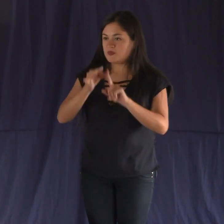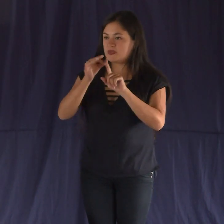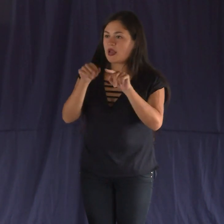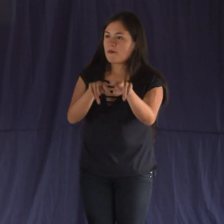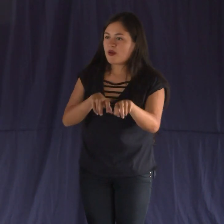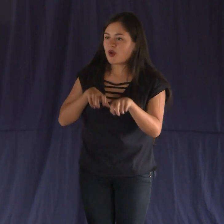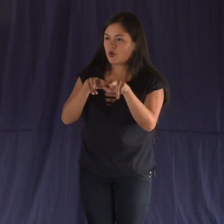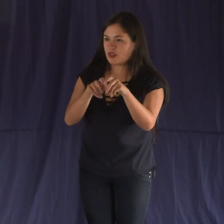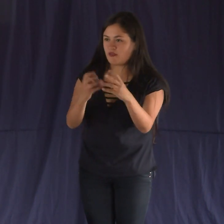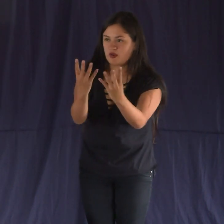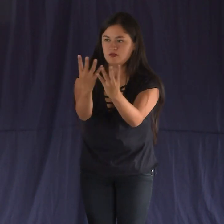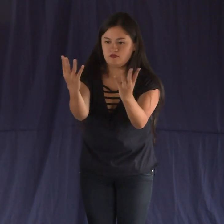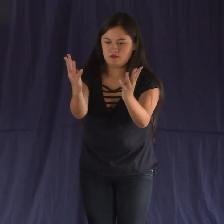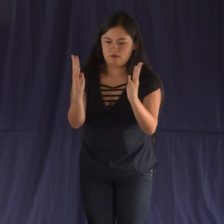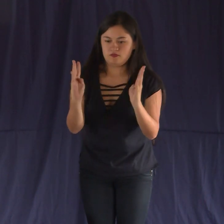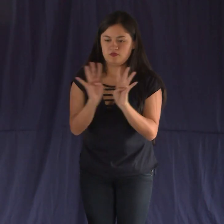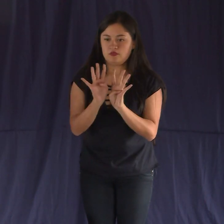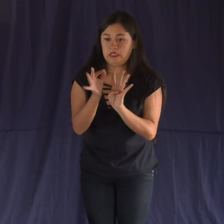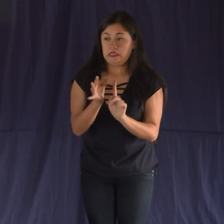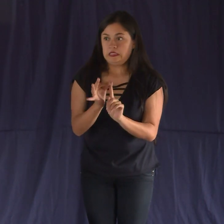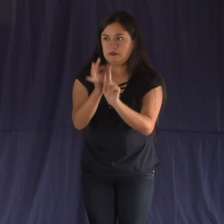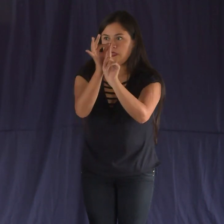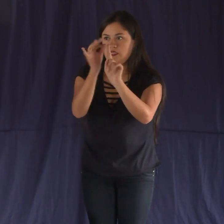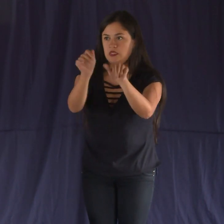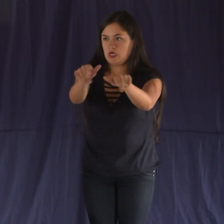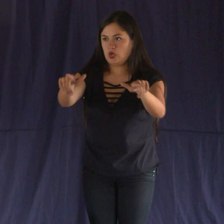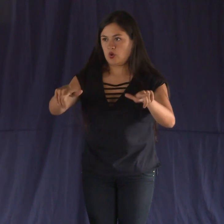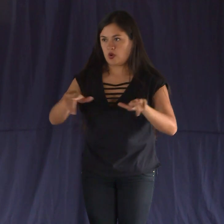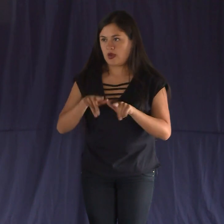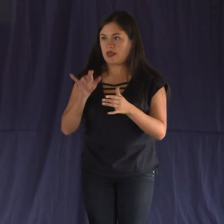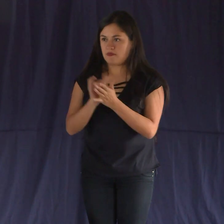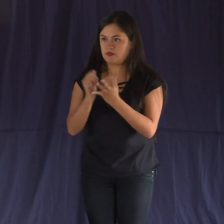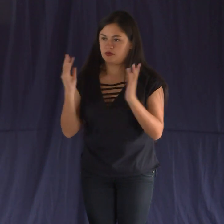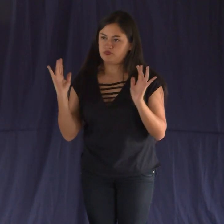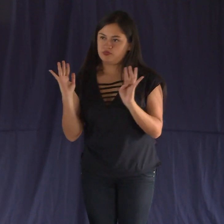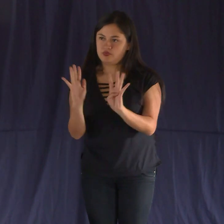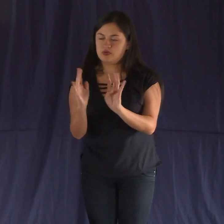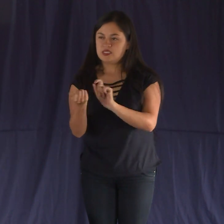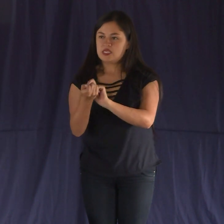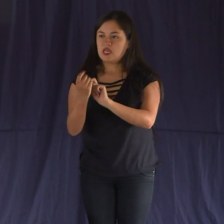básica que tiene el hombre, que es el alimento. Y en torno a la chagra